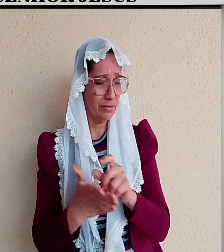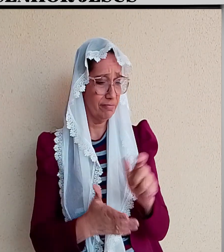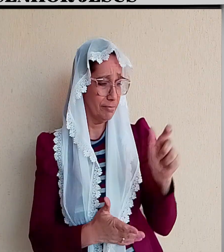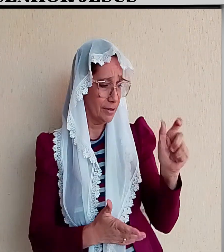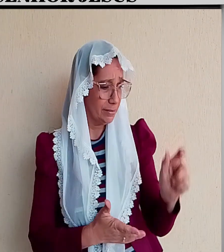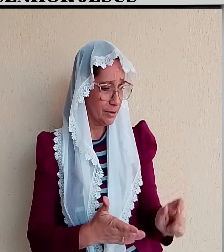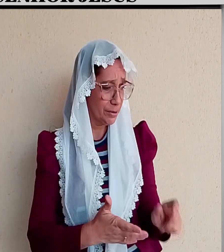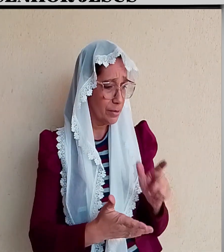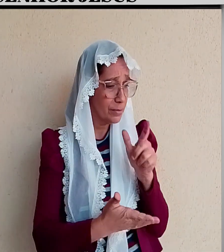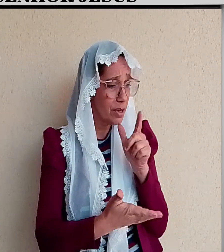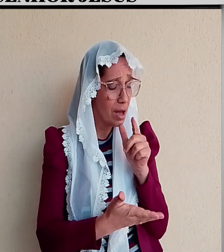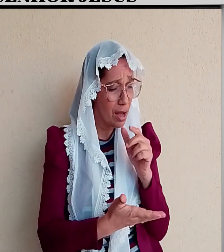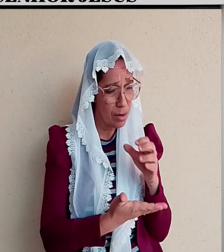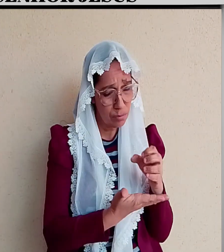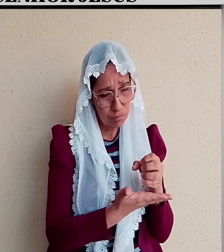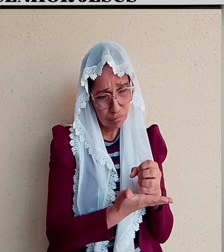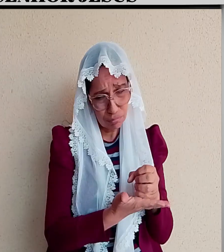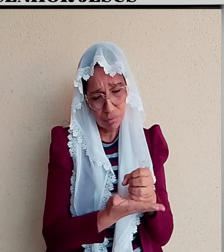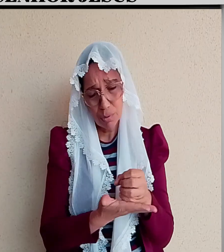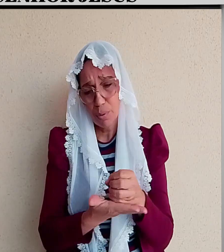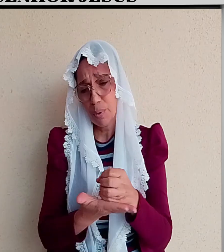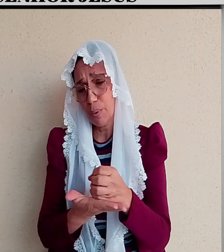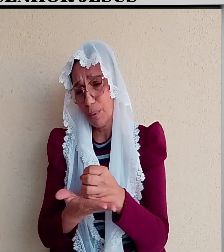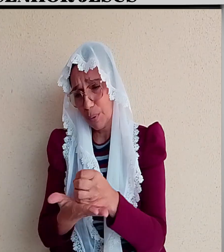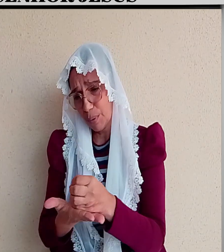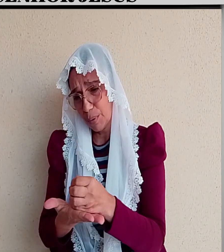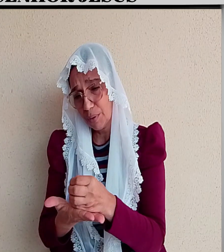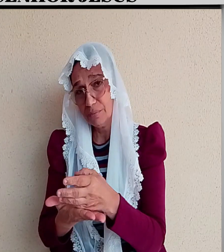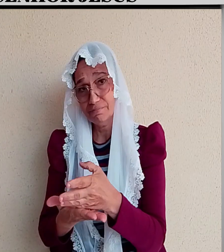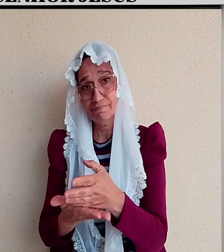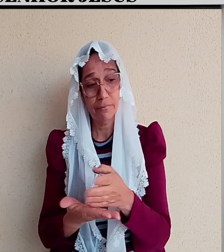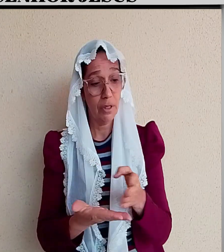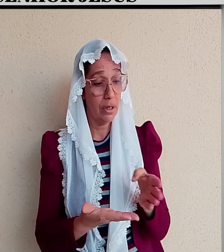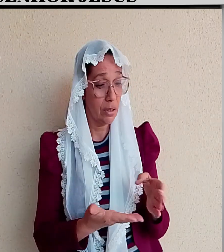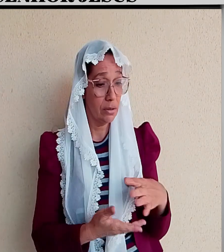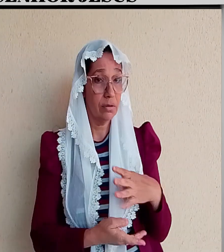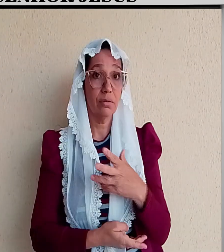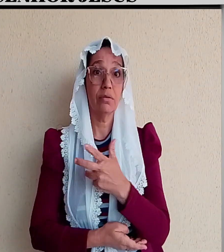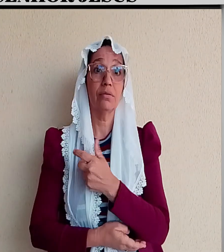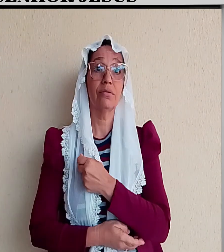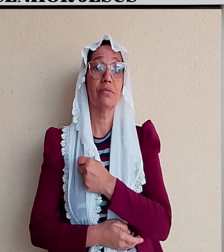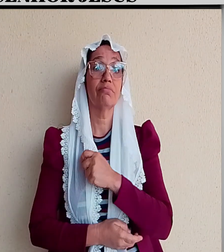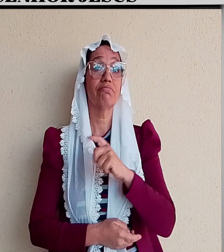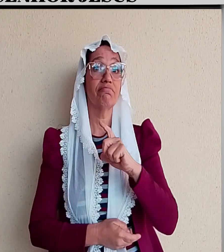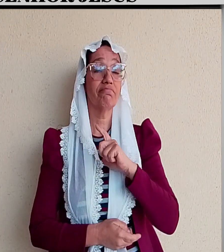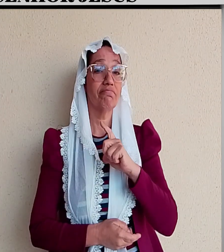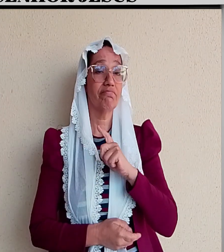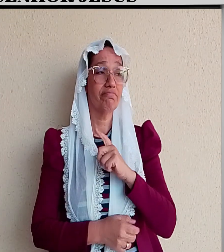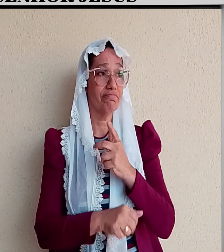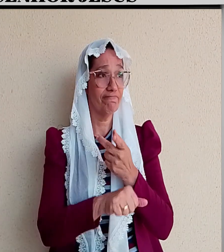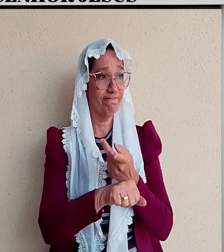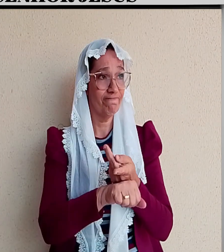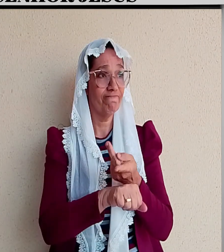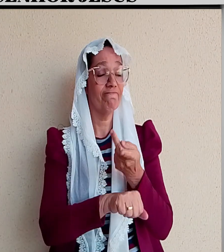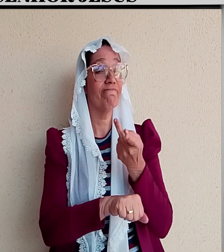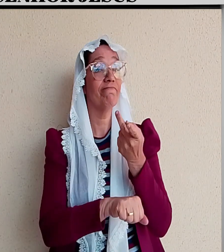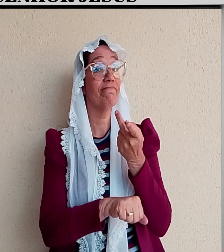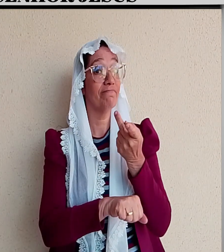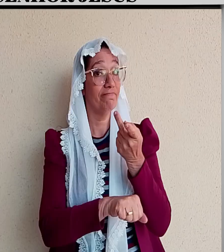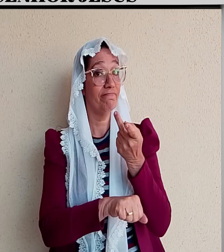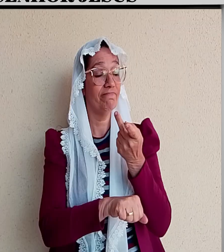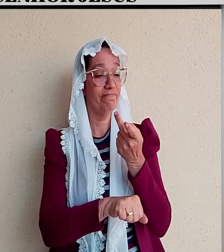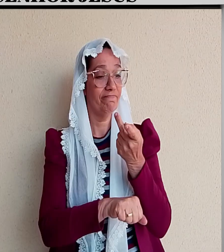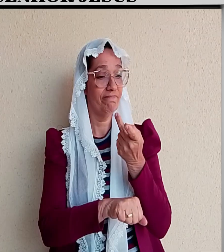Aquele que der um copo de água, aleluia, glória a Jesus, para um justo, na qualidade de justo, receberá o galardão de justo.